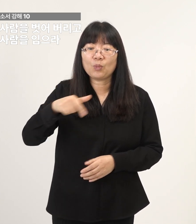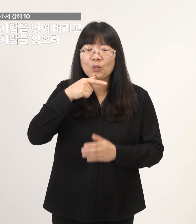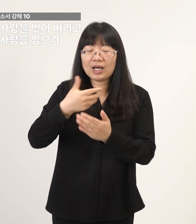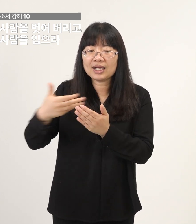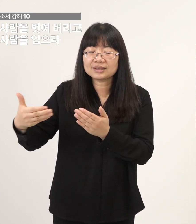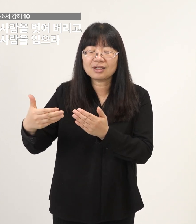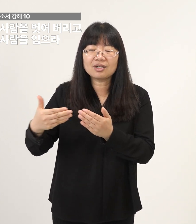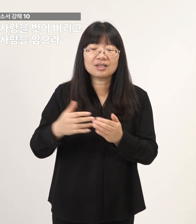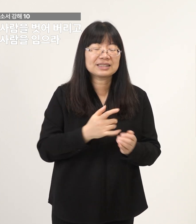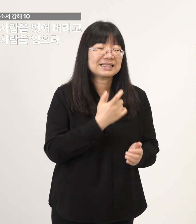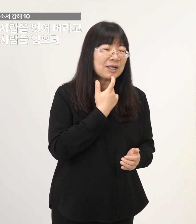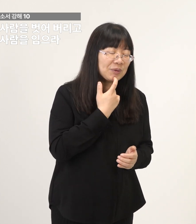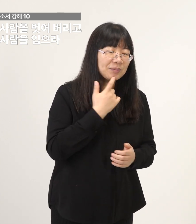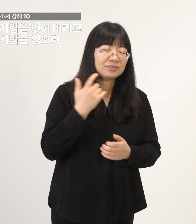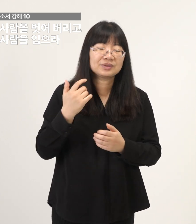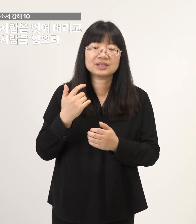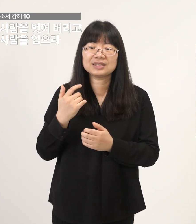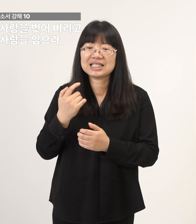뜻이에요?